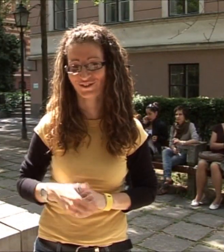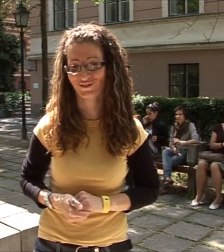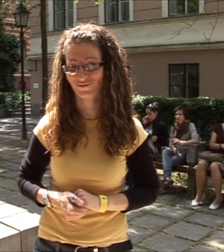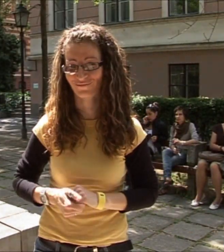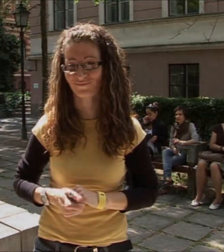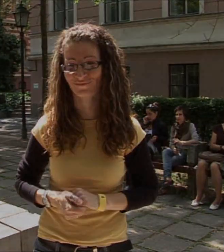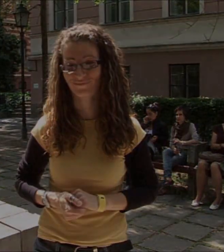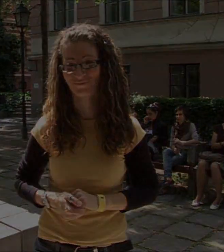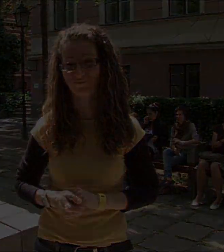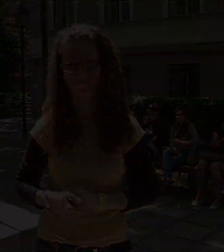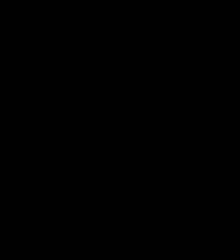én is